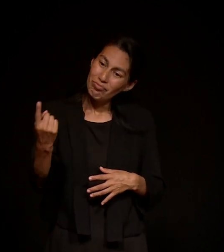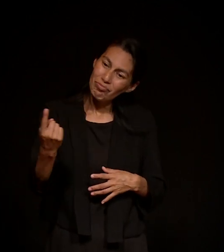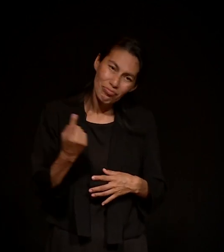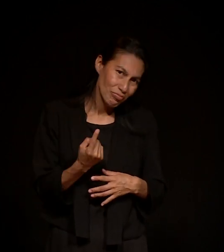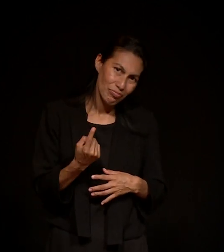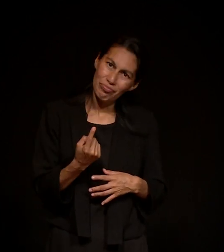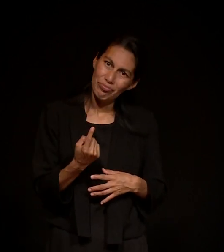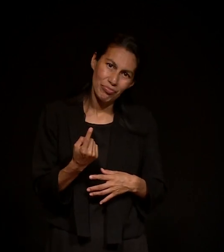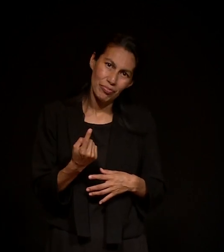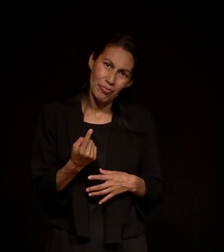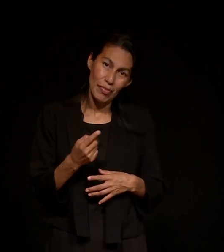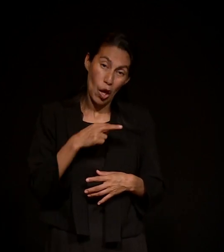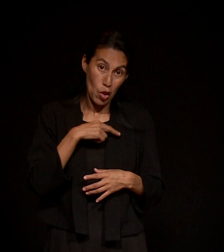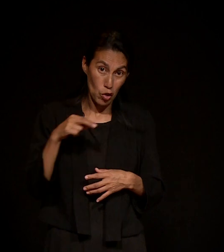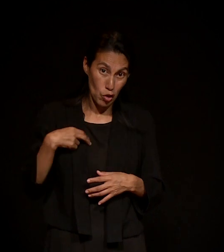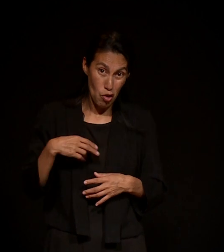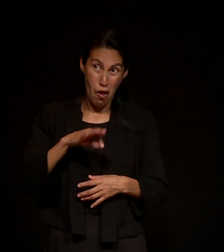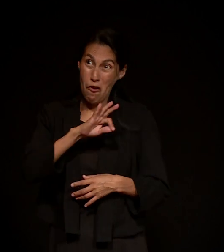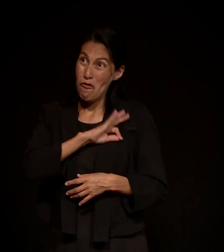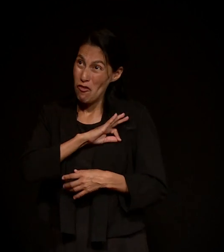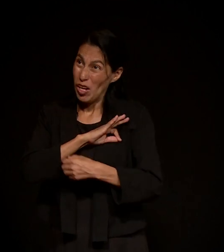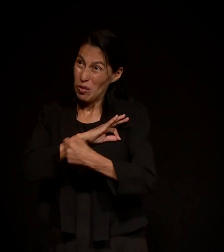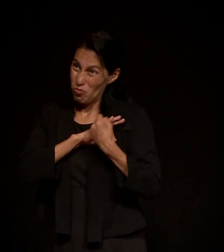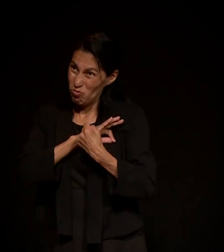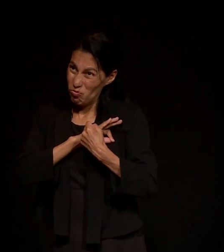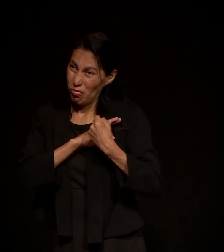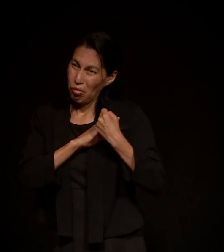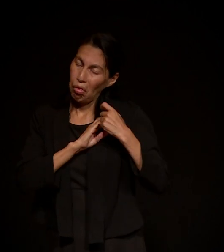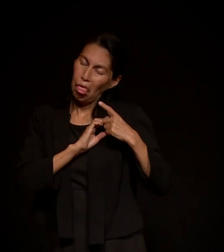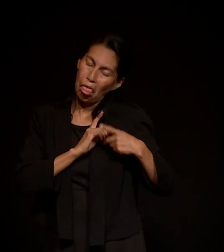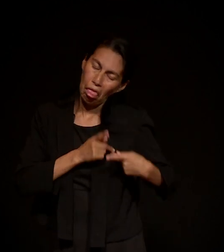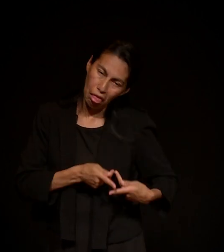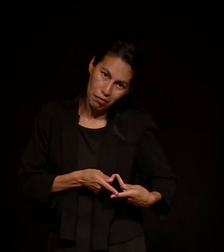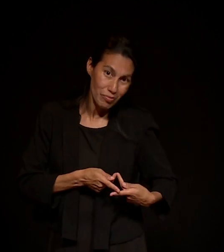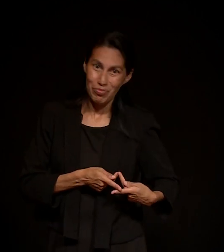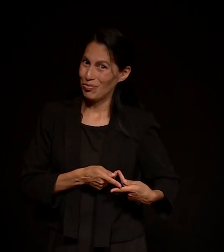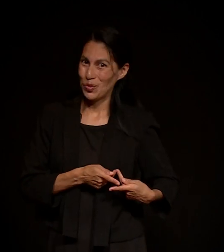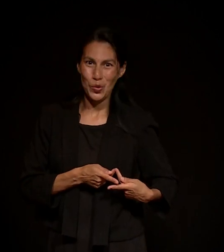tristemente no regresó, pero eso no nos quitó la fe de que